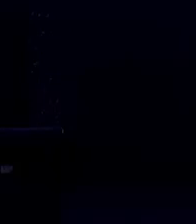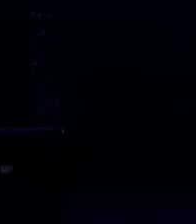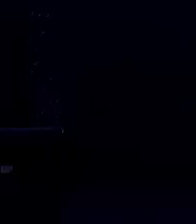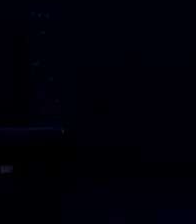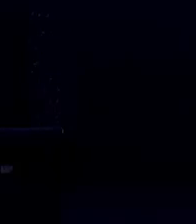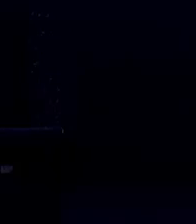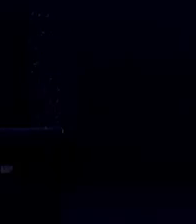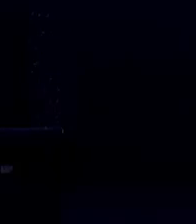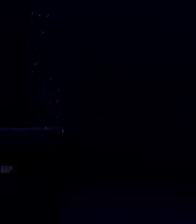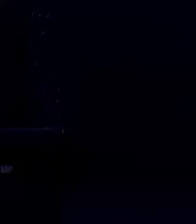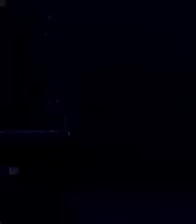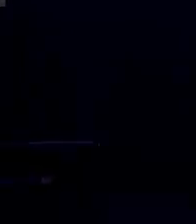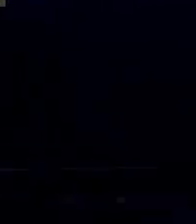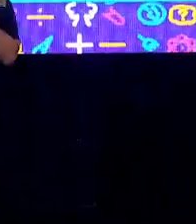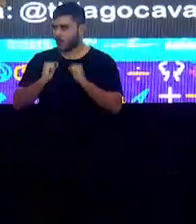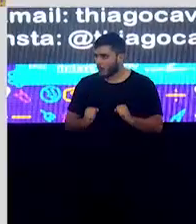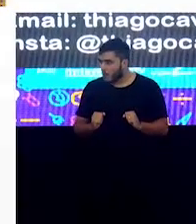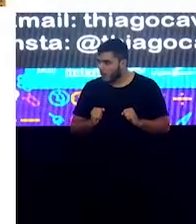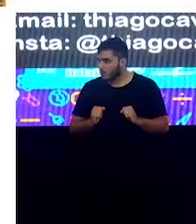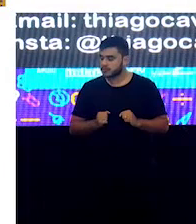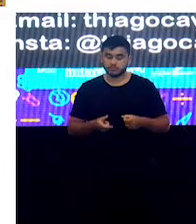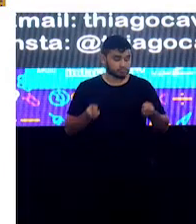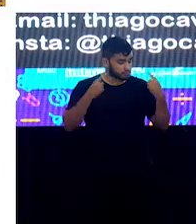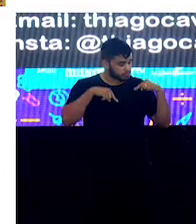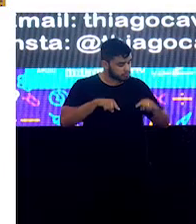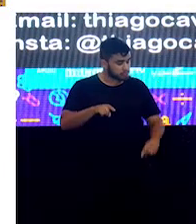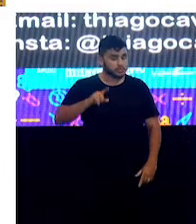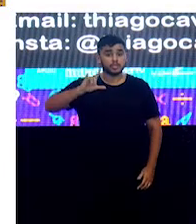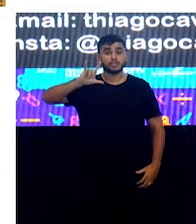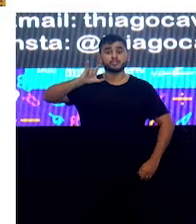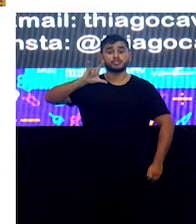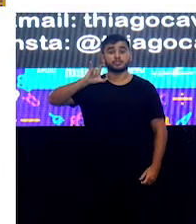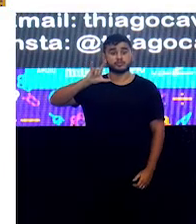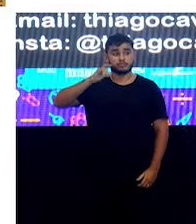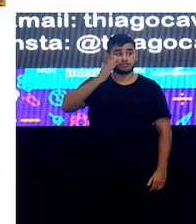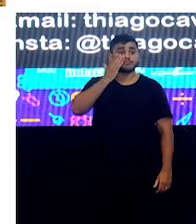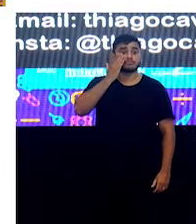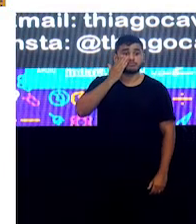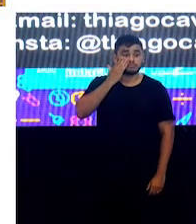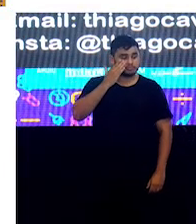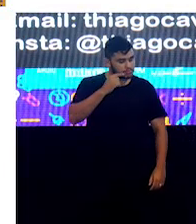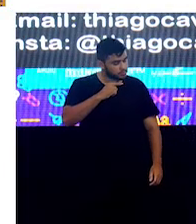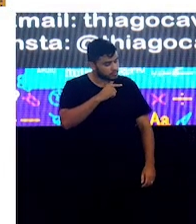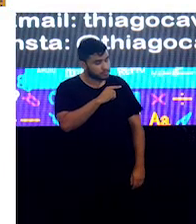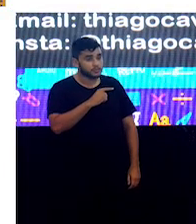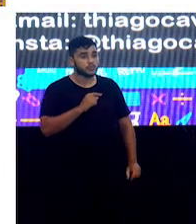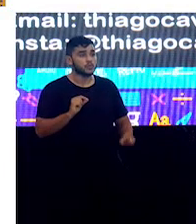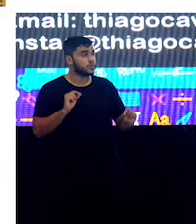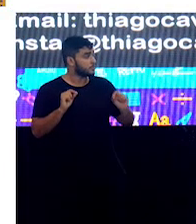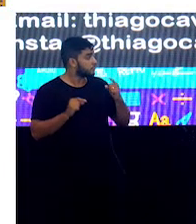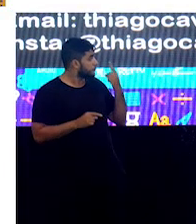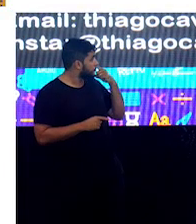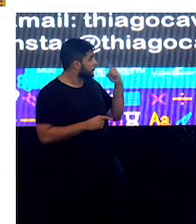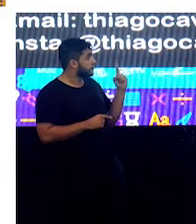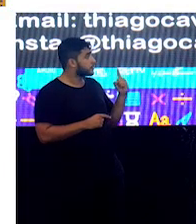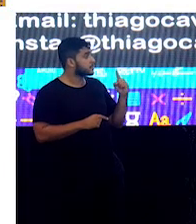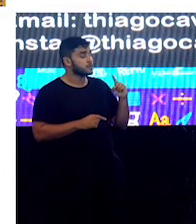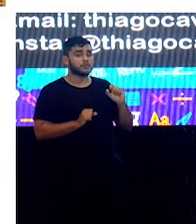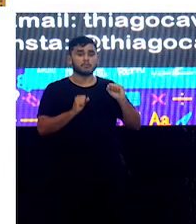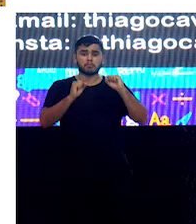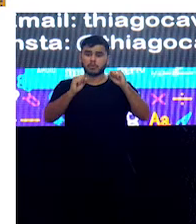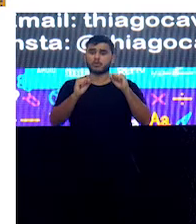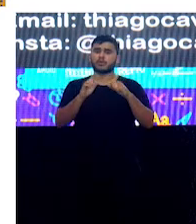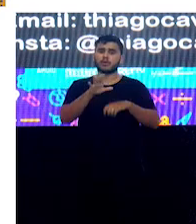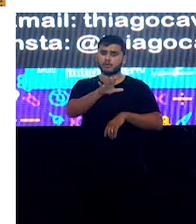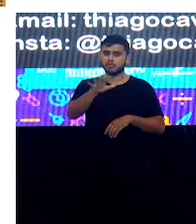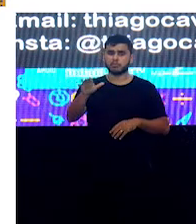e-mail. E o segundo contato é um contato de Instagram. Qual é o objetivo desses contatos? Para que vocês possam entrar em contato